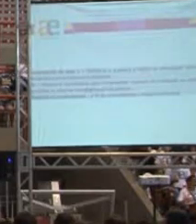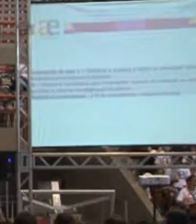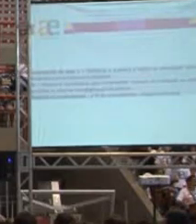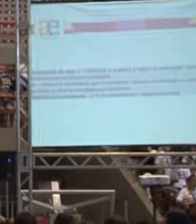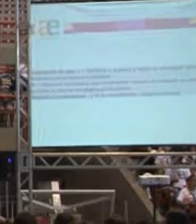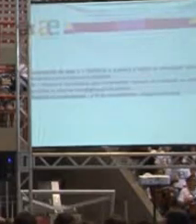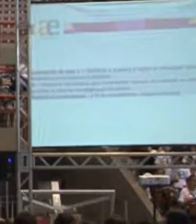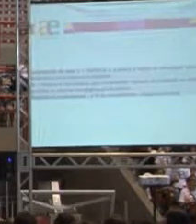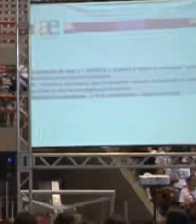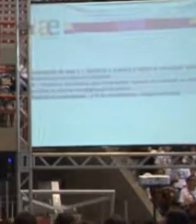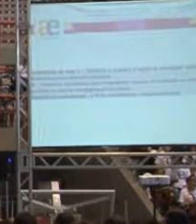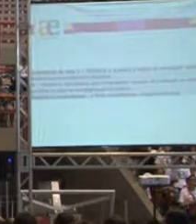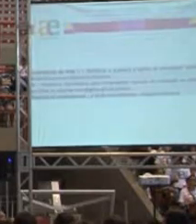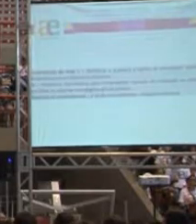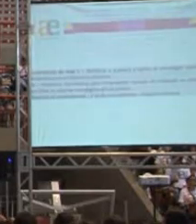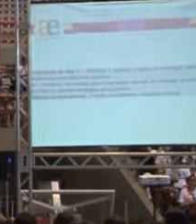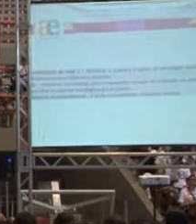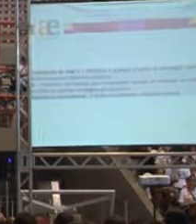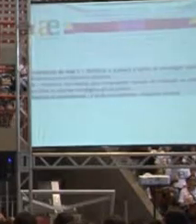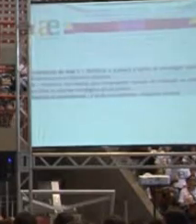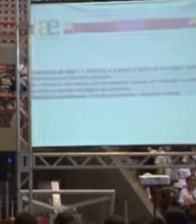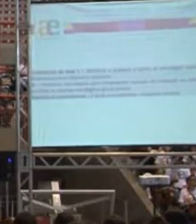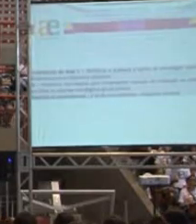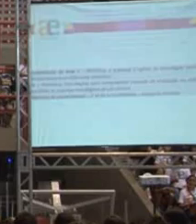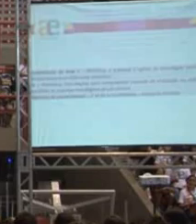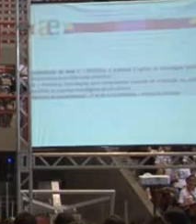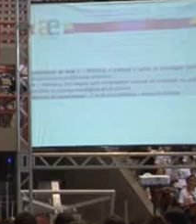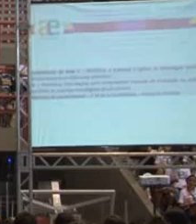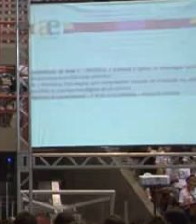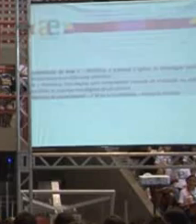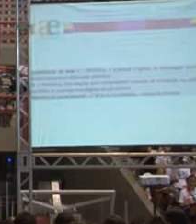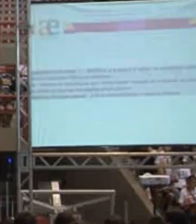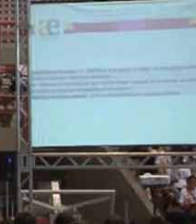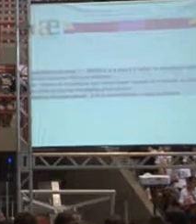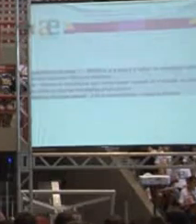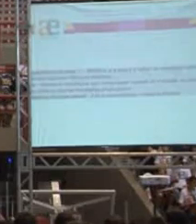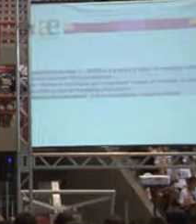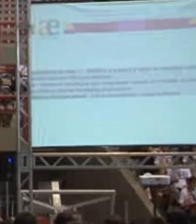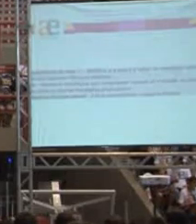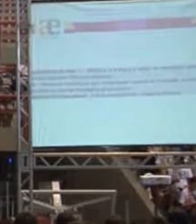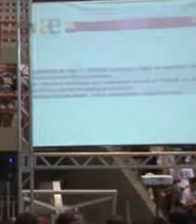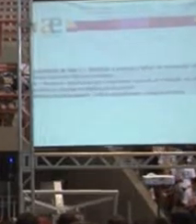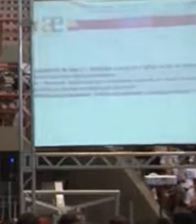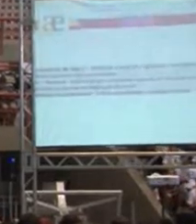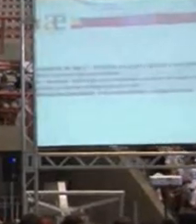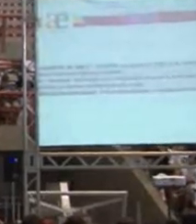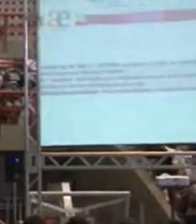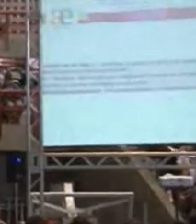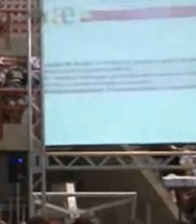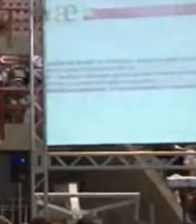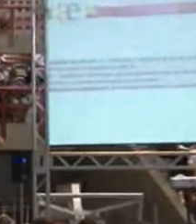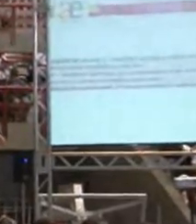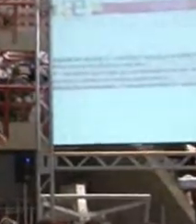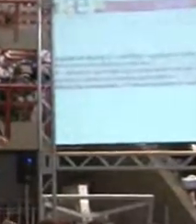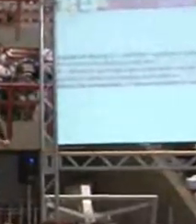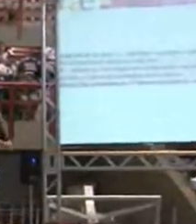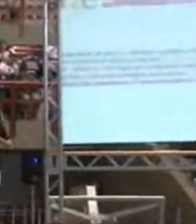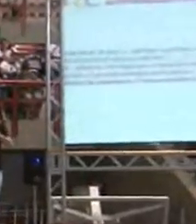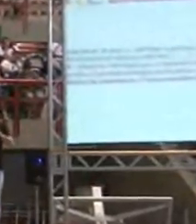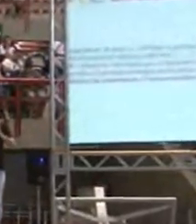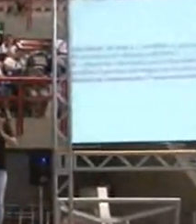documento chamado Matriz de Referências. A matriz de referência fala sobre